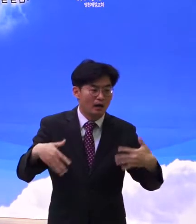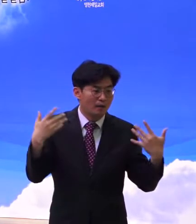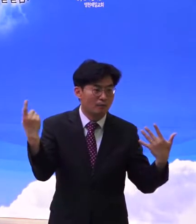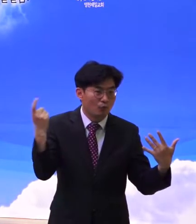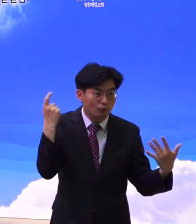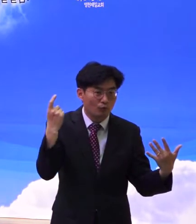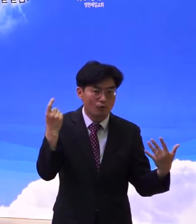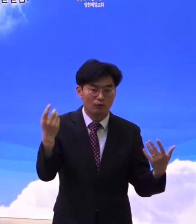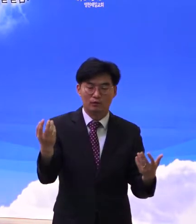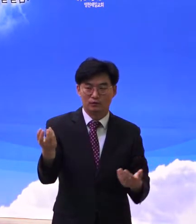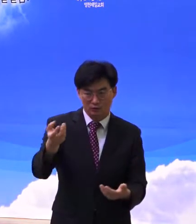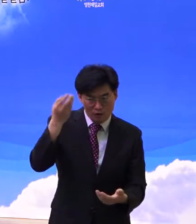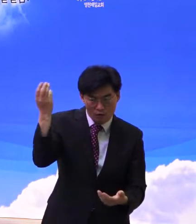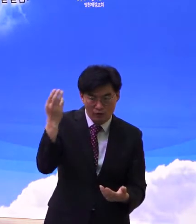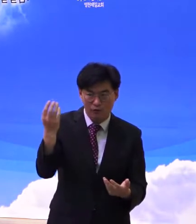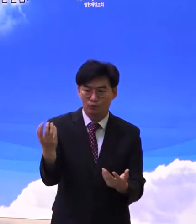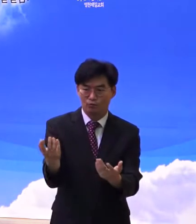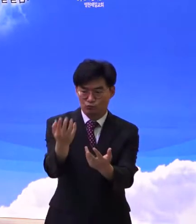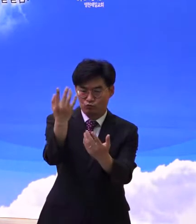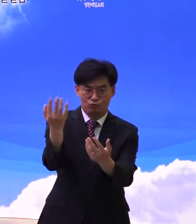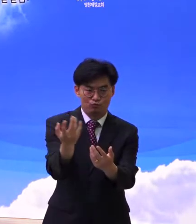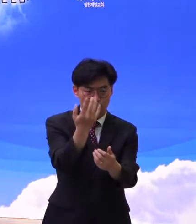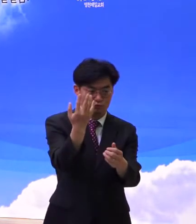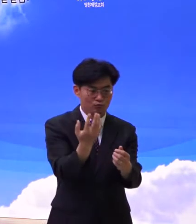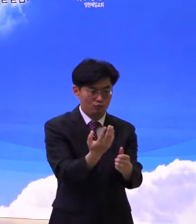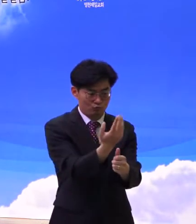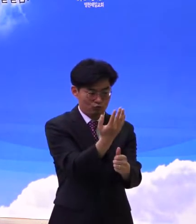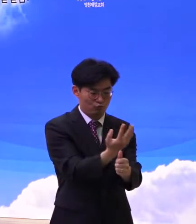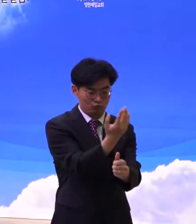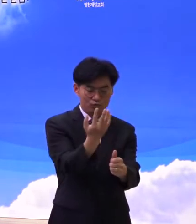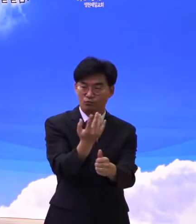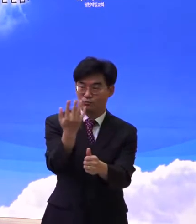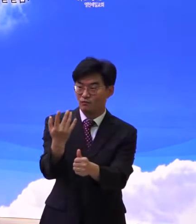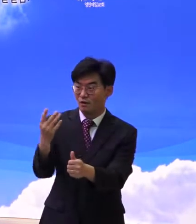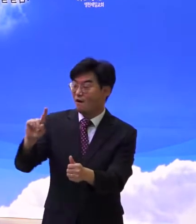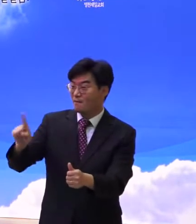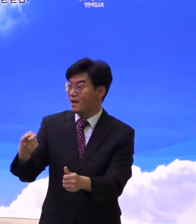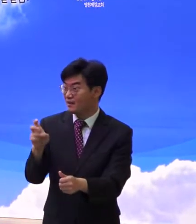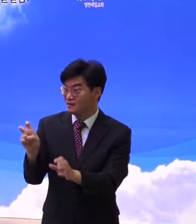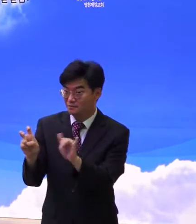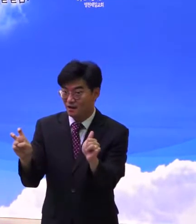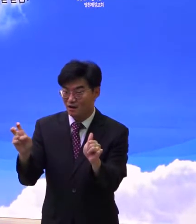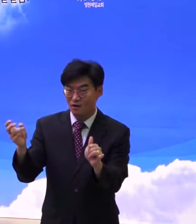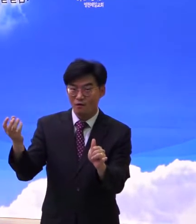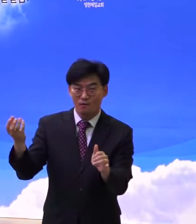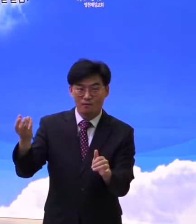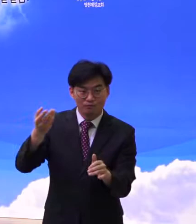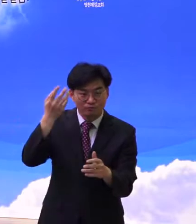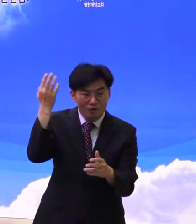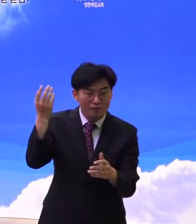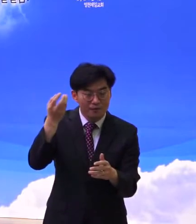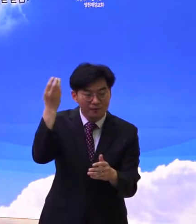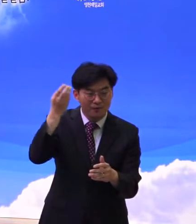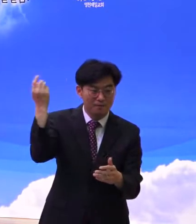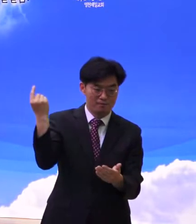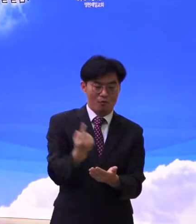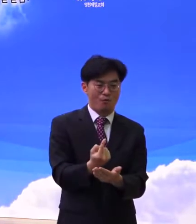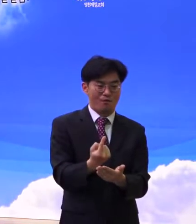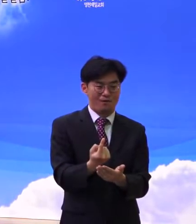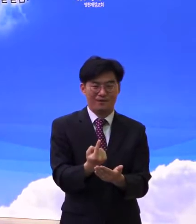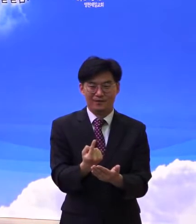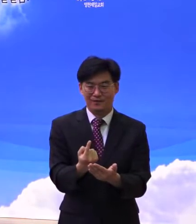속에서 이 120명의 사람들이 성령의 충만함을 받고 성령이 말하게 하심을 따라서